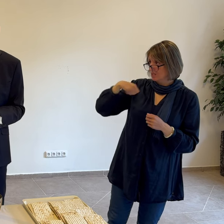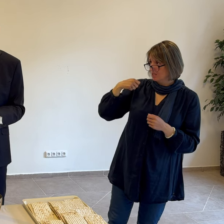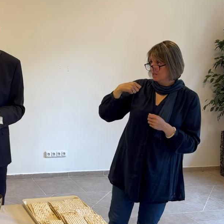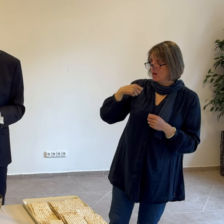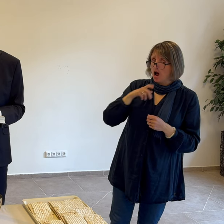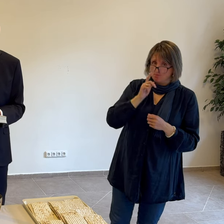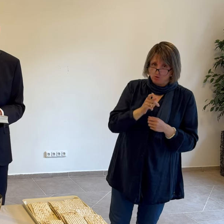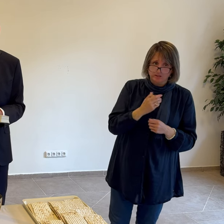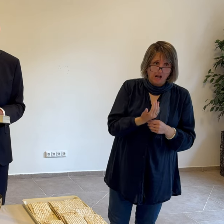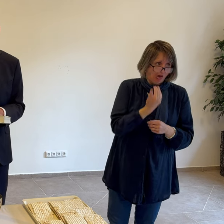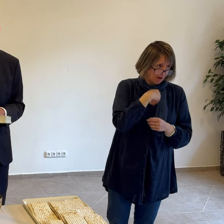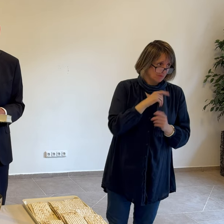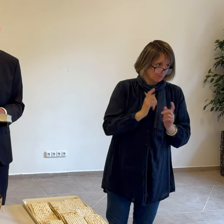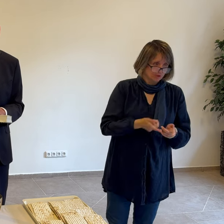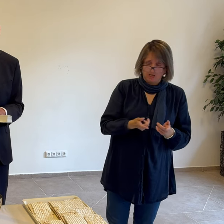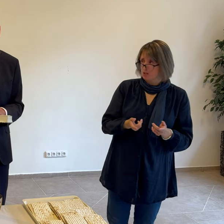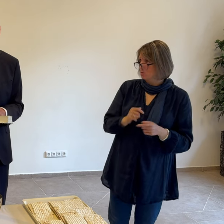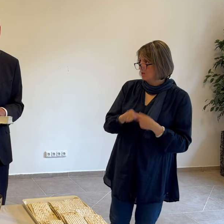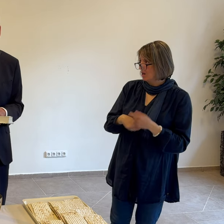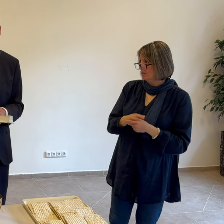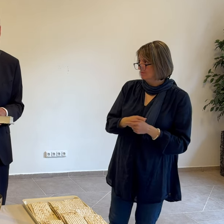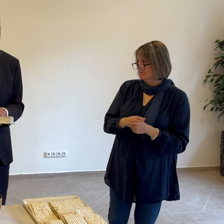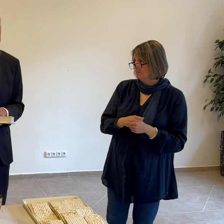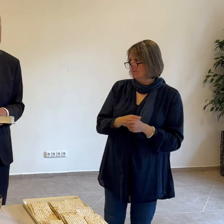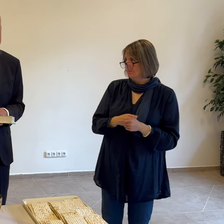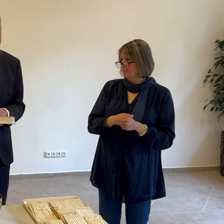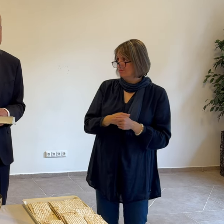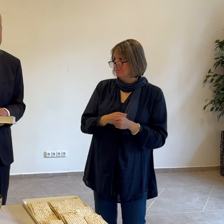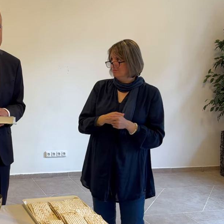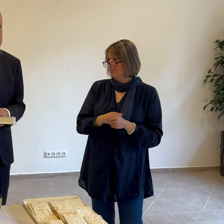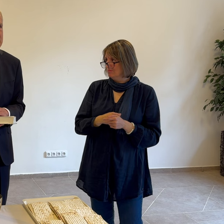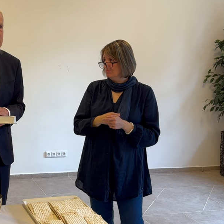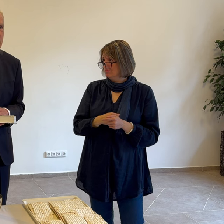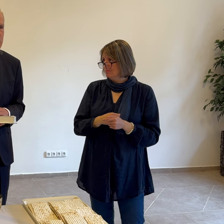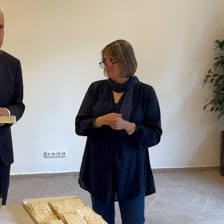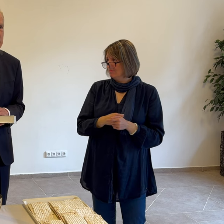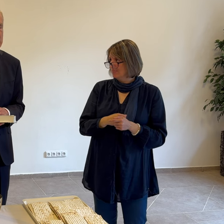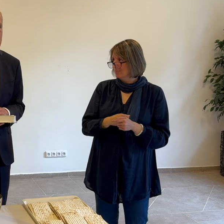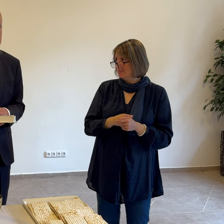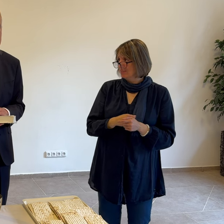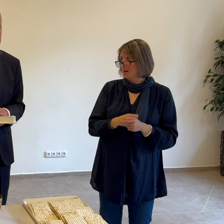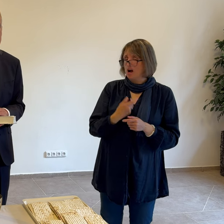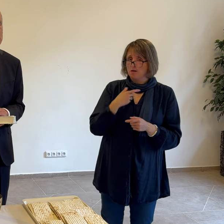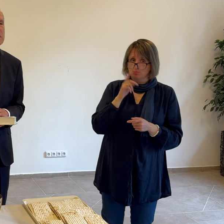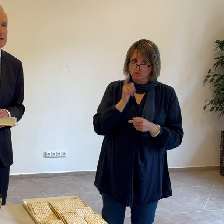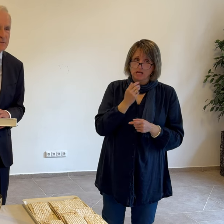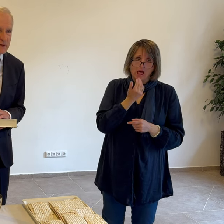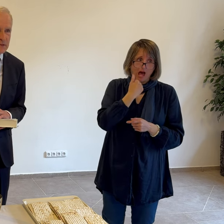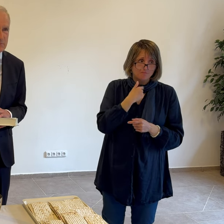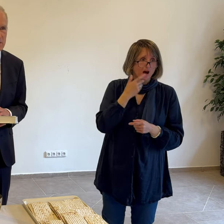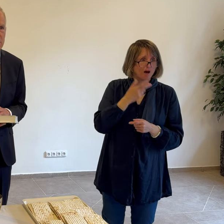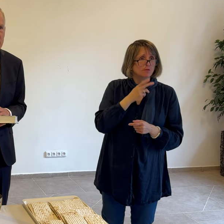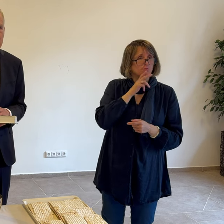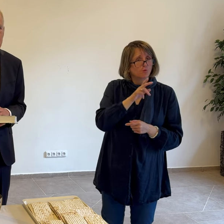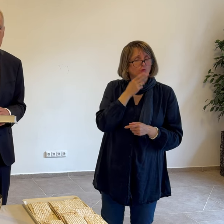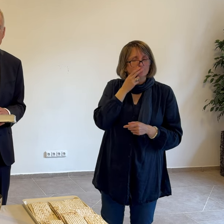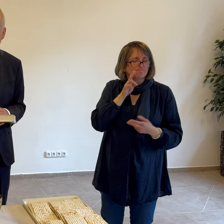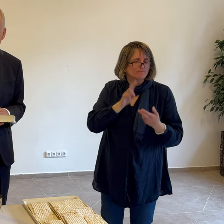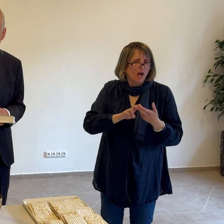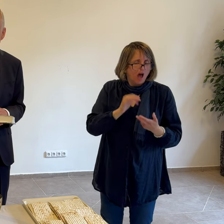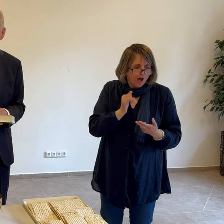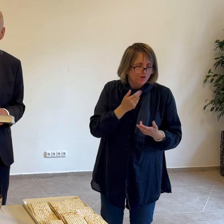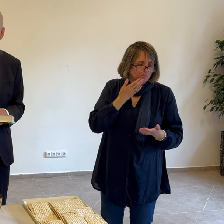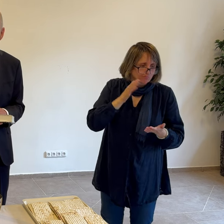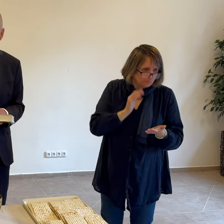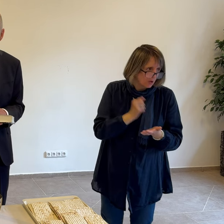sníst a bylo to povinné sníst aby se k ním Pán Bůh přiznal už tehdy v Egyptě že A když to